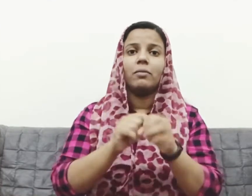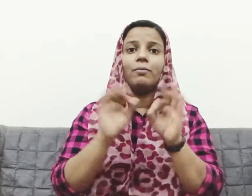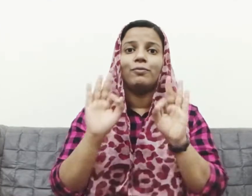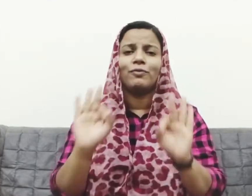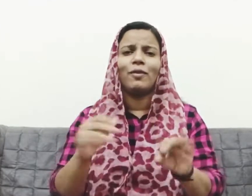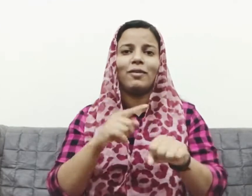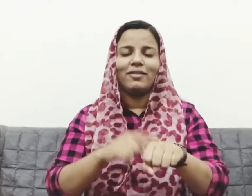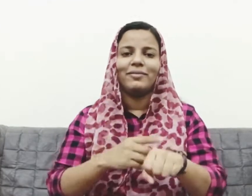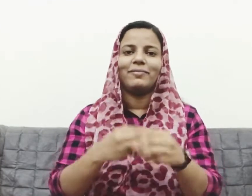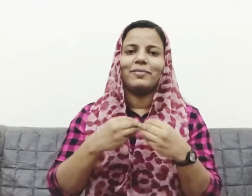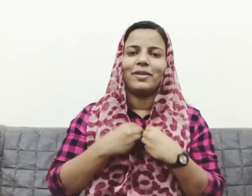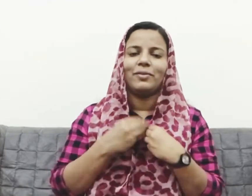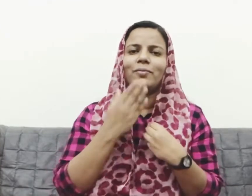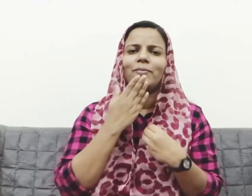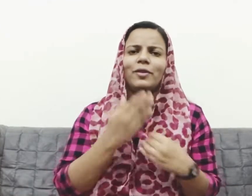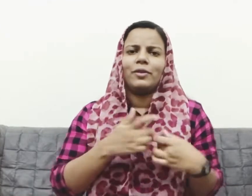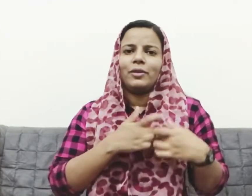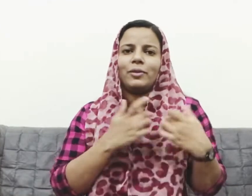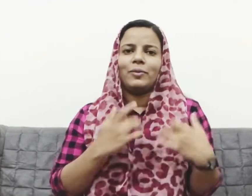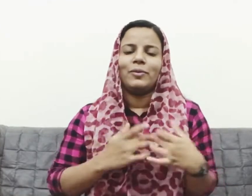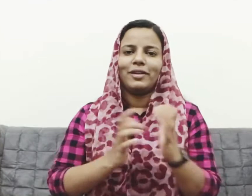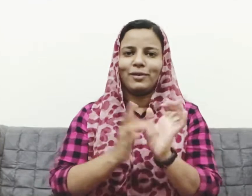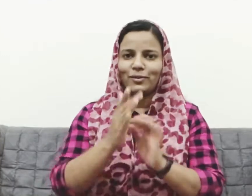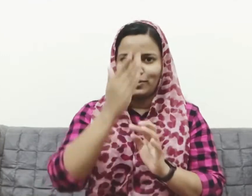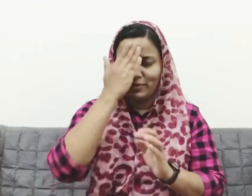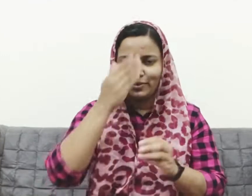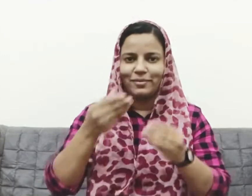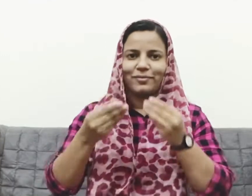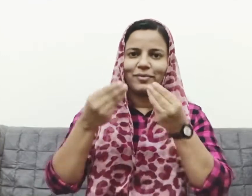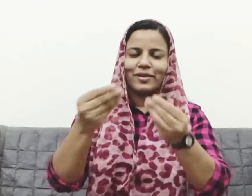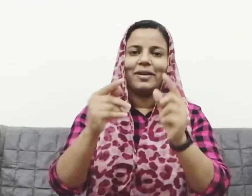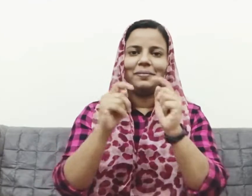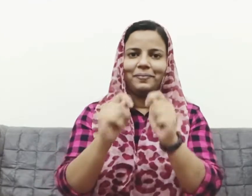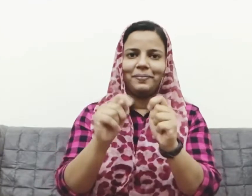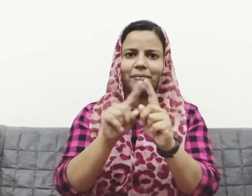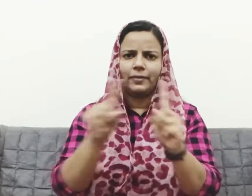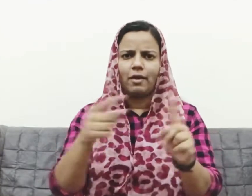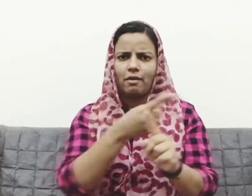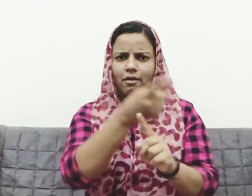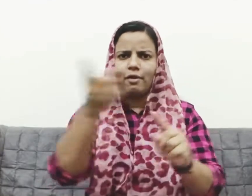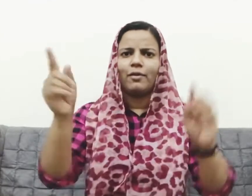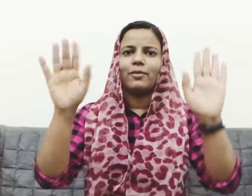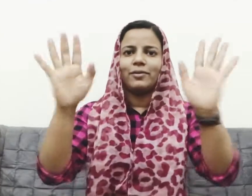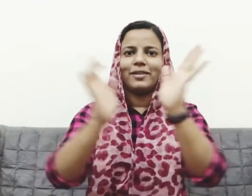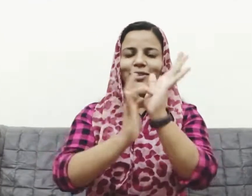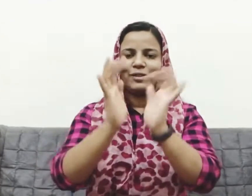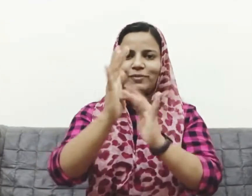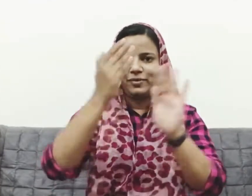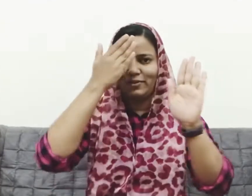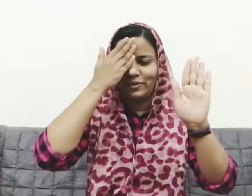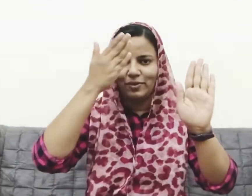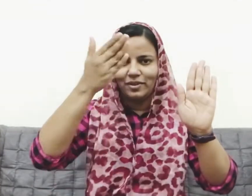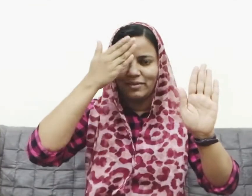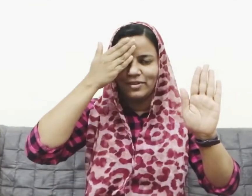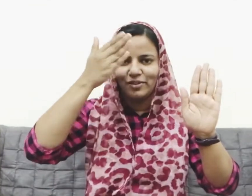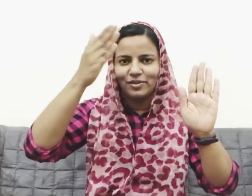നല്ല സാവകാശത്തിനായിട്ട് നമുക്ക് നന്നിറഞ്ഞ ഹൃദയത്തോടെ കർത്താവിനെ സ്തോത്രം ചെയ്യാം. ഹല്ലേലൂയ. കരങ്ങളൊക്കെ ഒന്ന് ഉയർത്തി കർത്താവിന് സ്തോത്രം പറഞ്ഞ് സ്തോത്രം